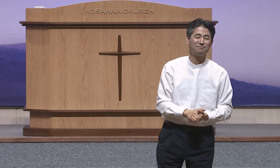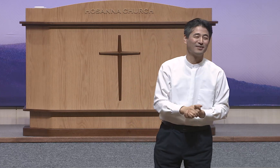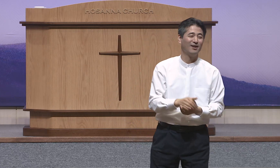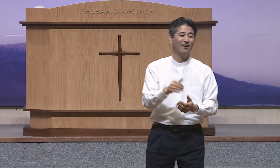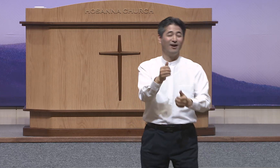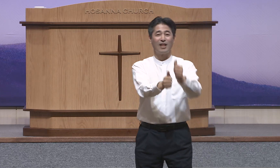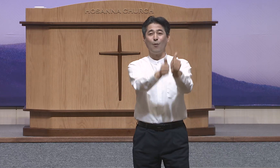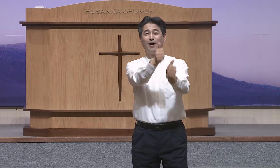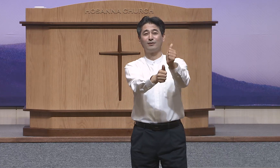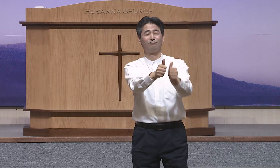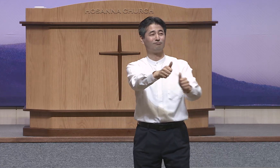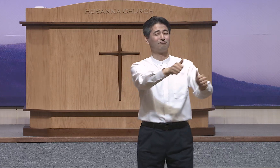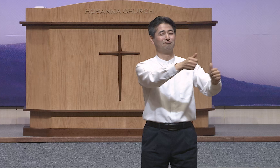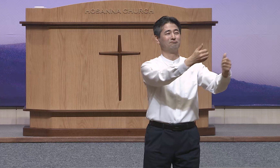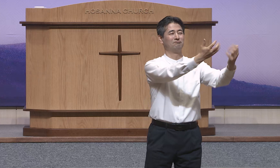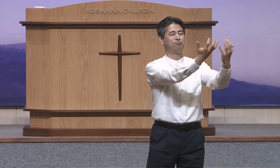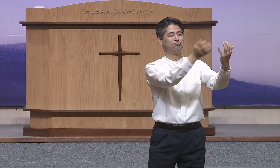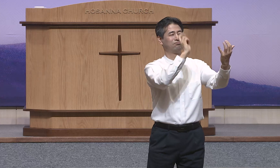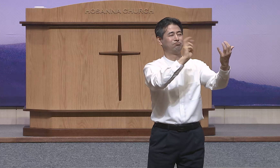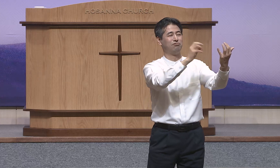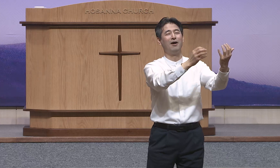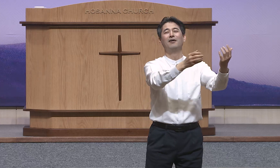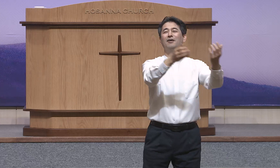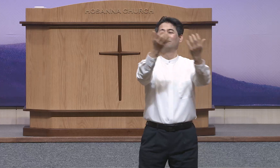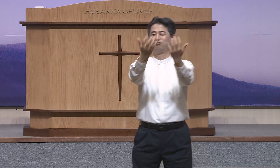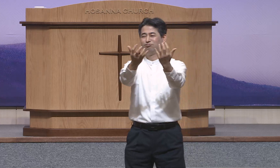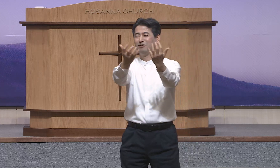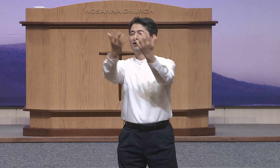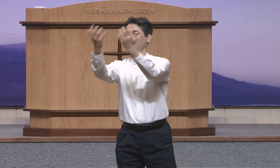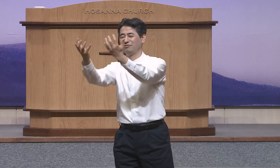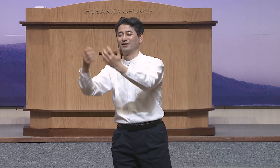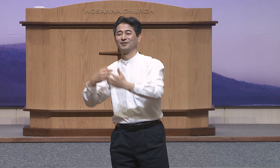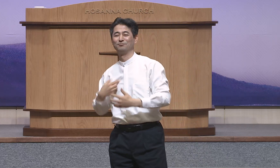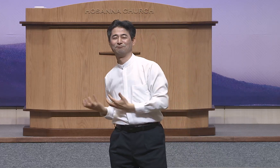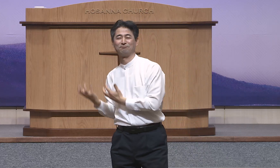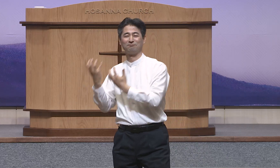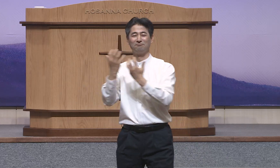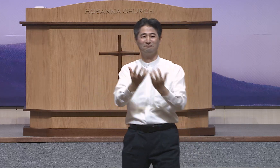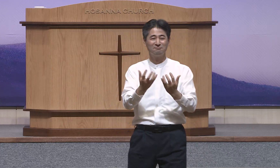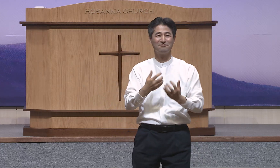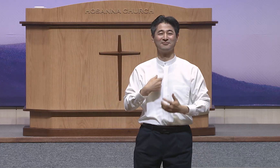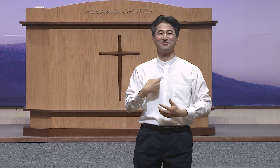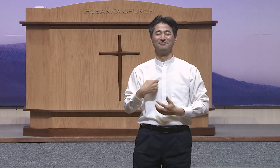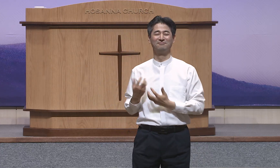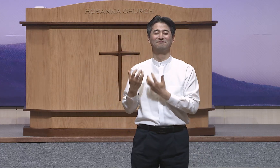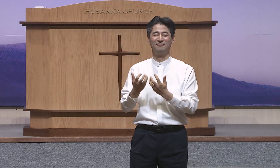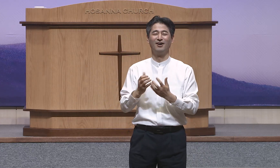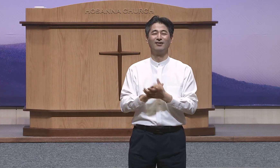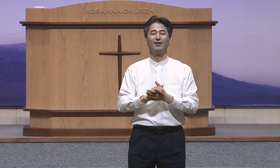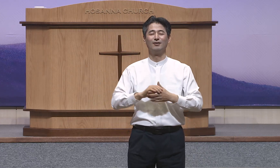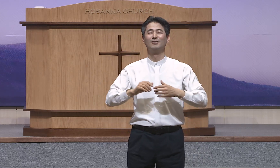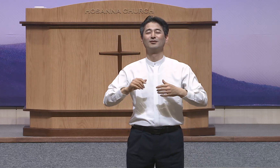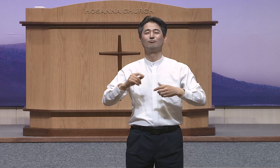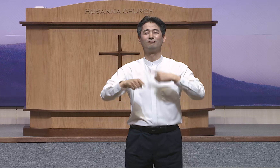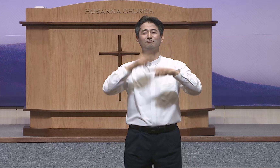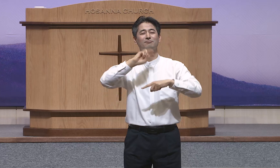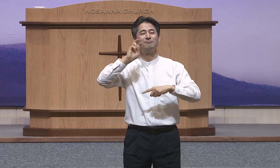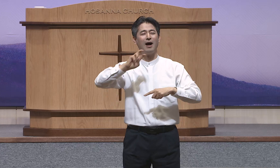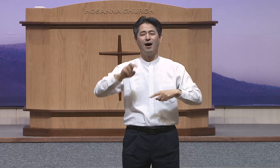저는 그렇게 박자도 없고 그냥 수어로 찬양하는 팀에 있었습니다. 그래서 이제 제가 그